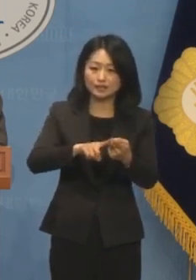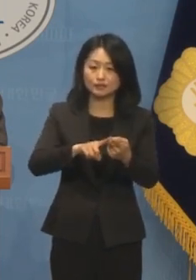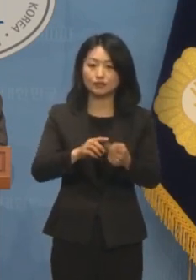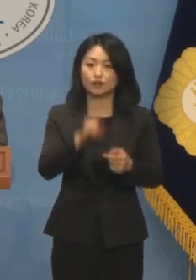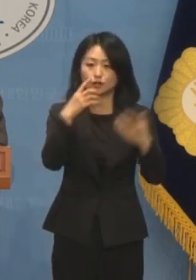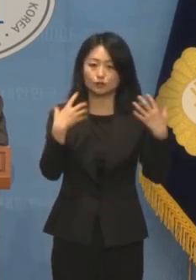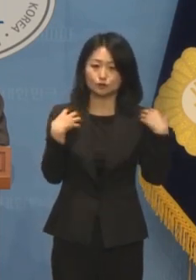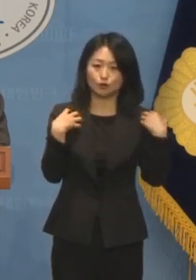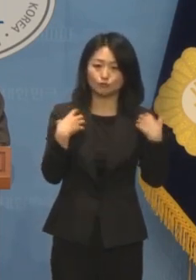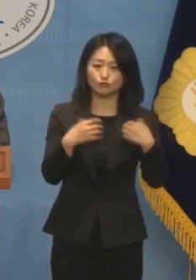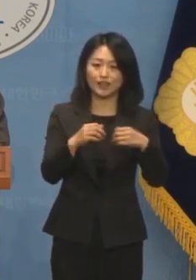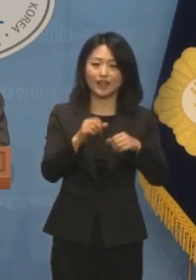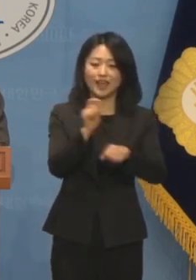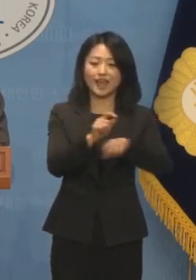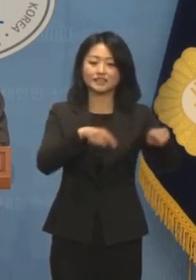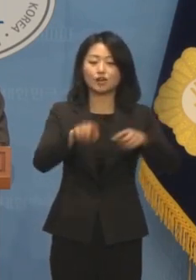것입니까?